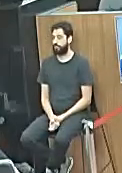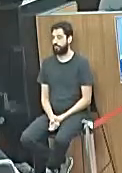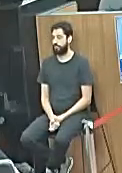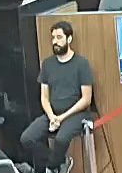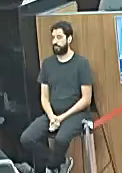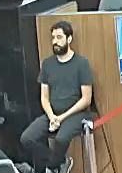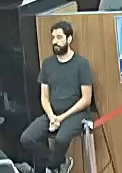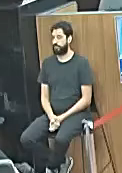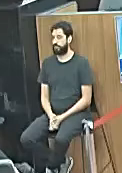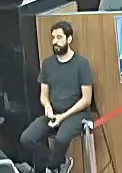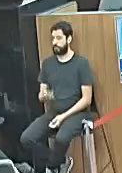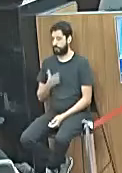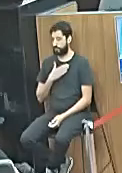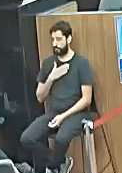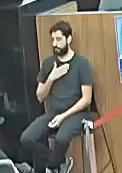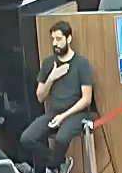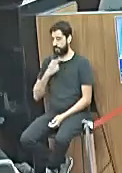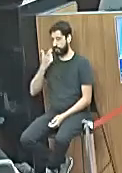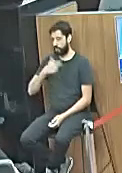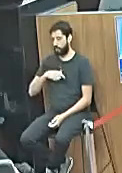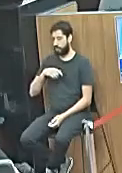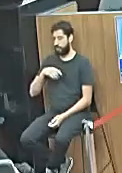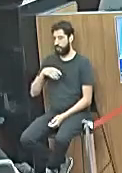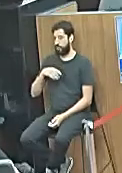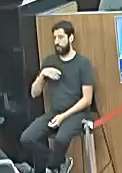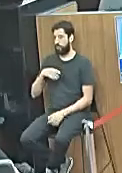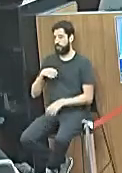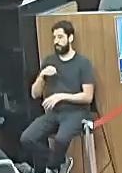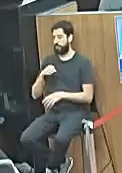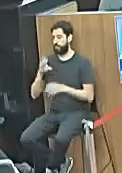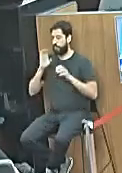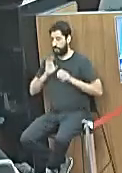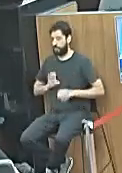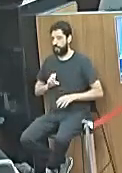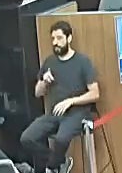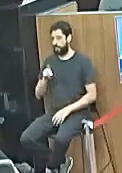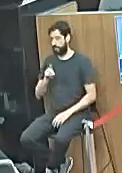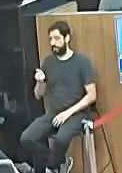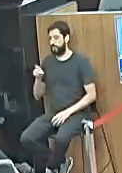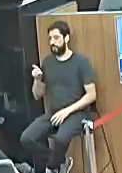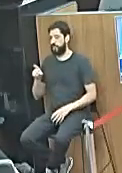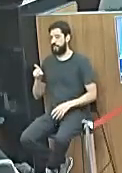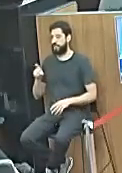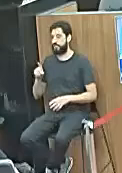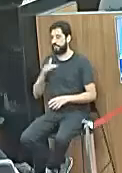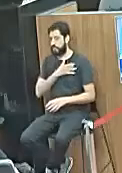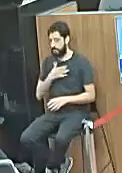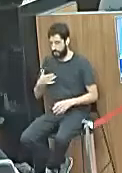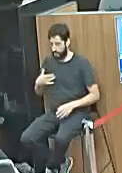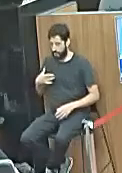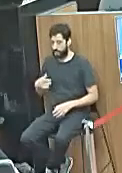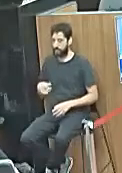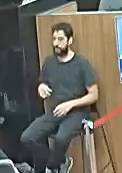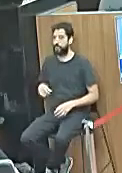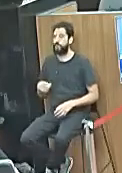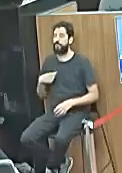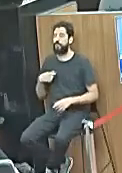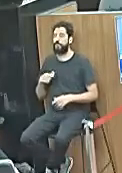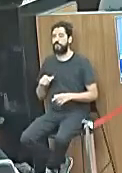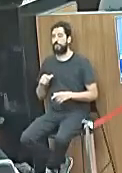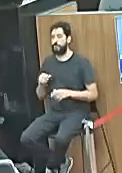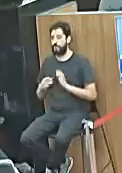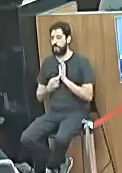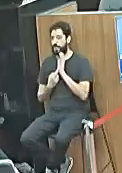só é de ação sou vice presidente do conselho estadual de saúde representa a central única dos trabalhadores no conselho